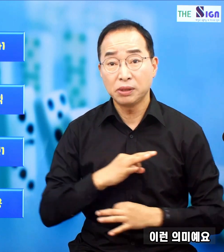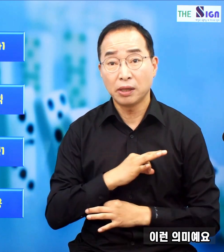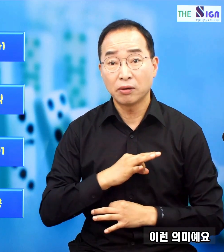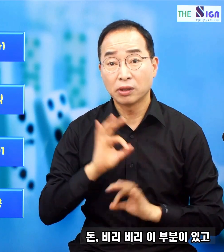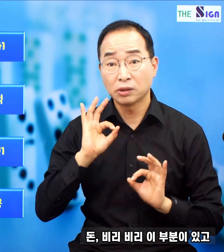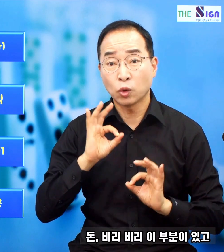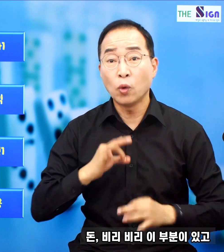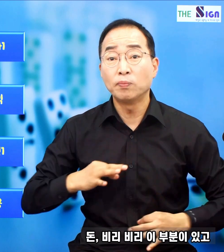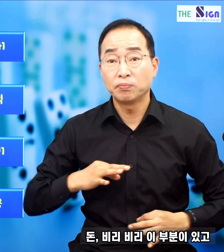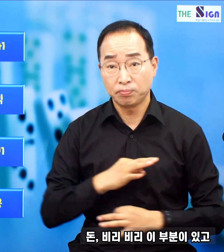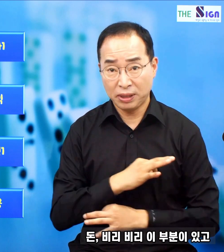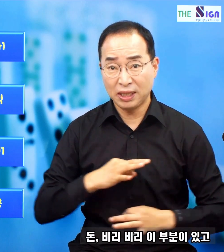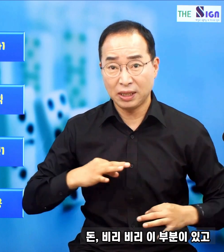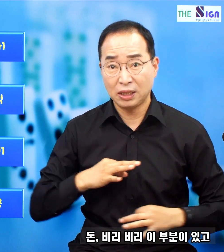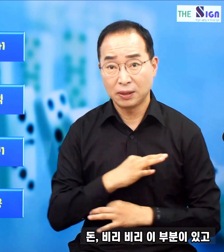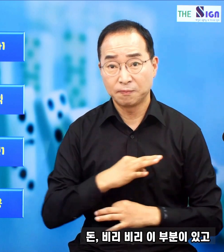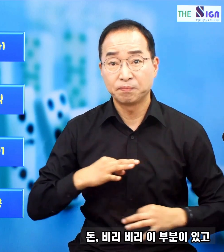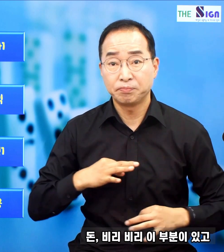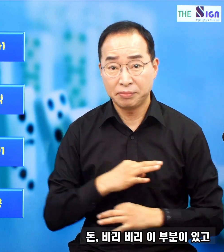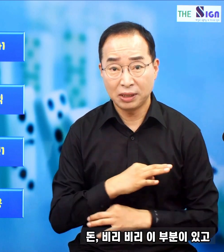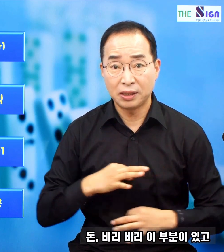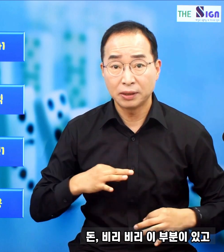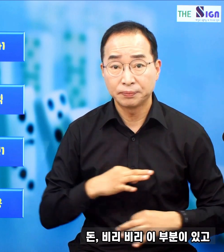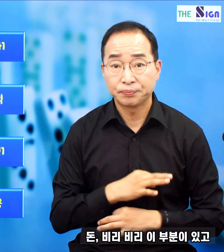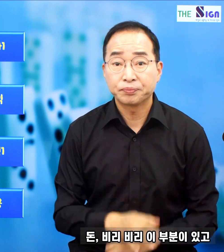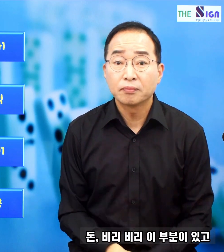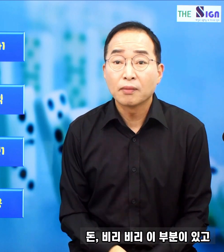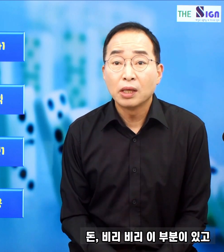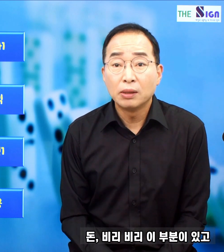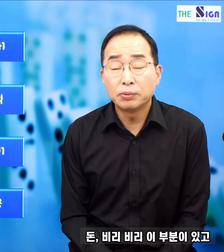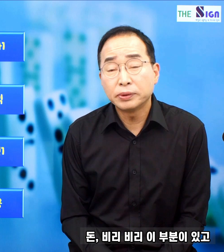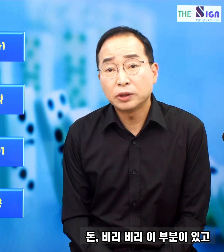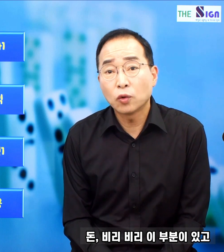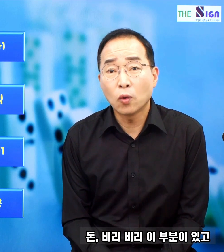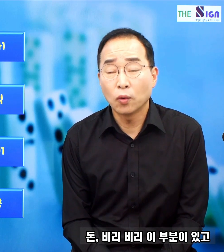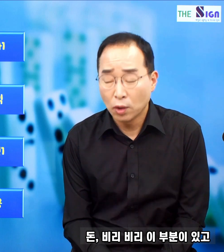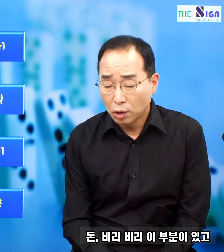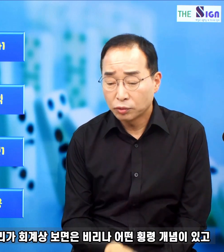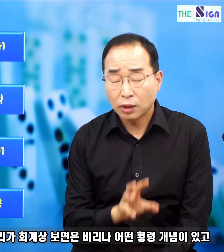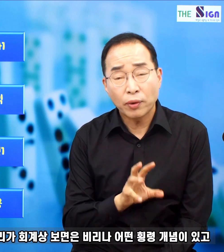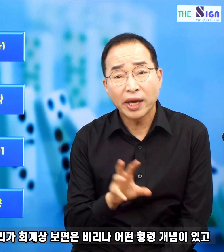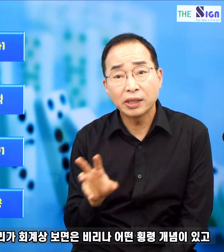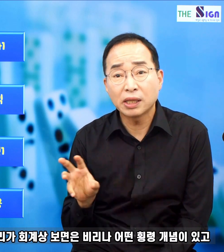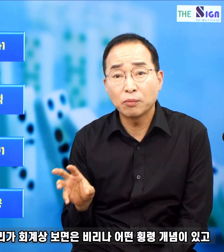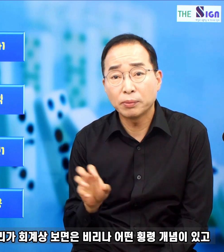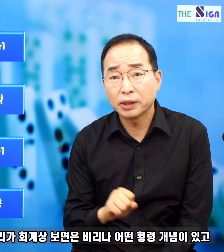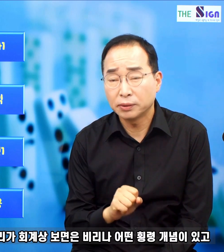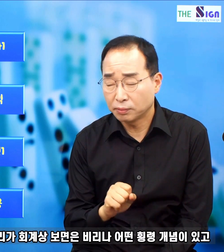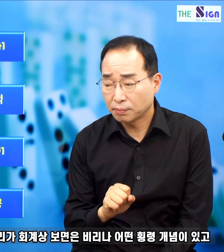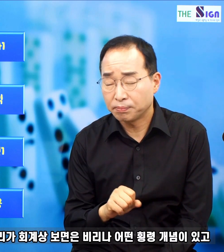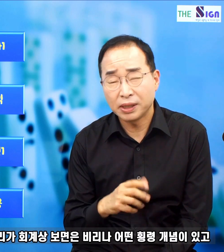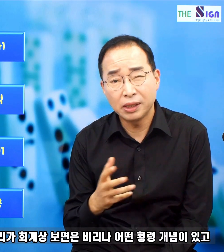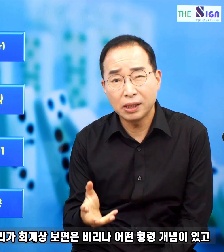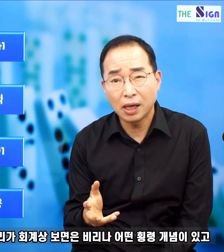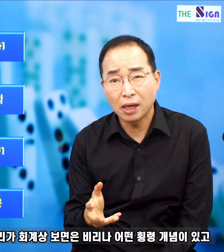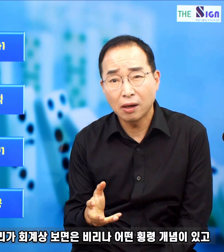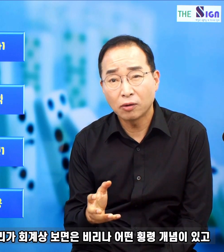의미예요. 그래서 돈, 비리. 이 부분이 있고, 우리가 회계상 보면은 비리나